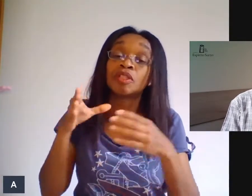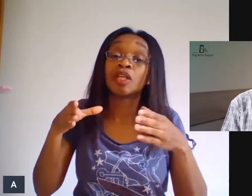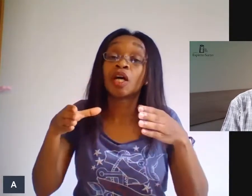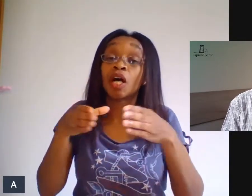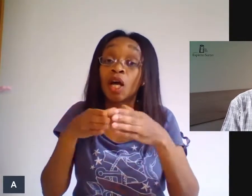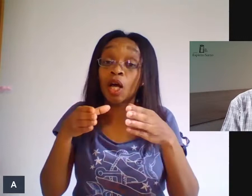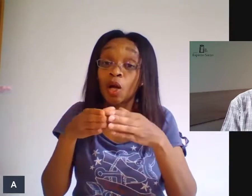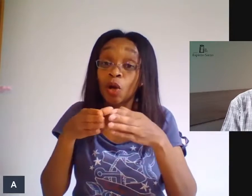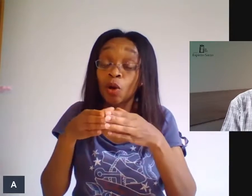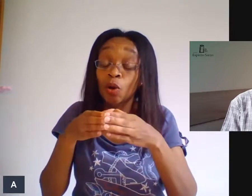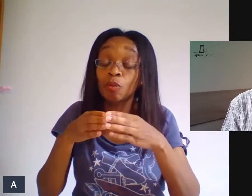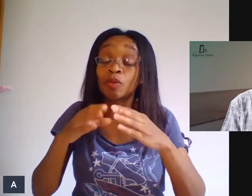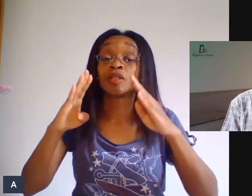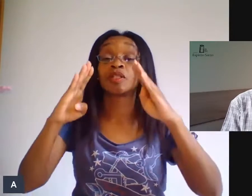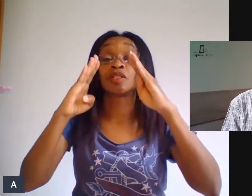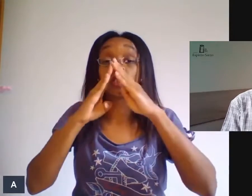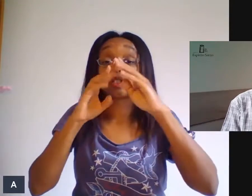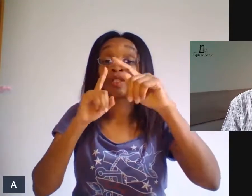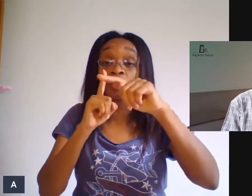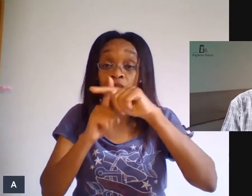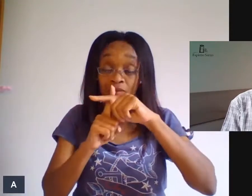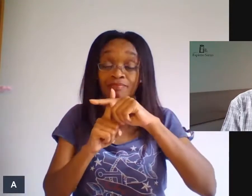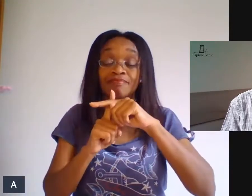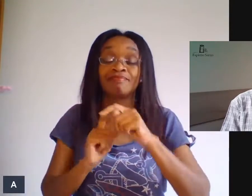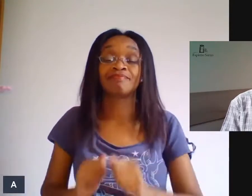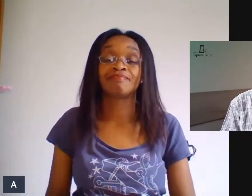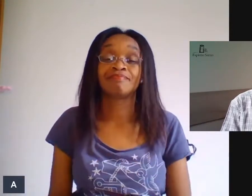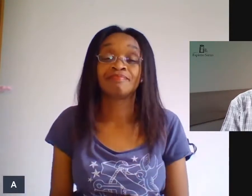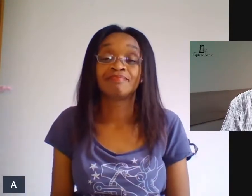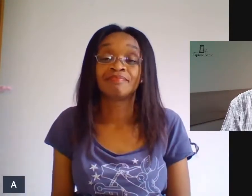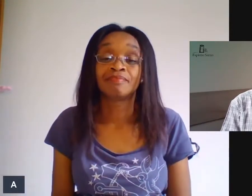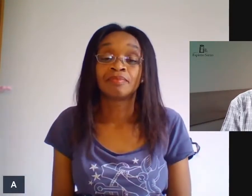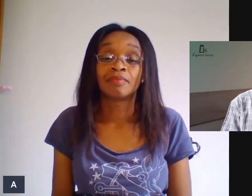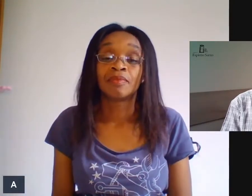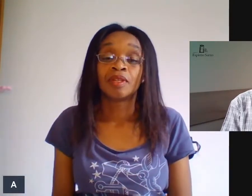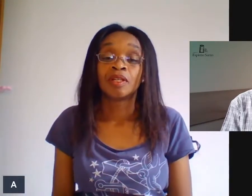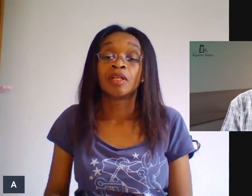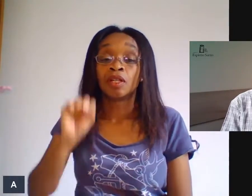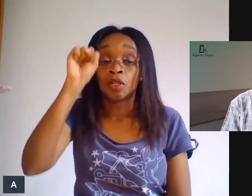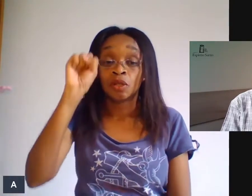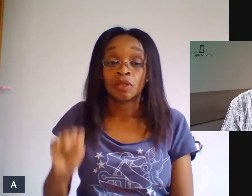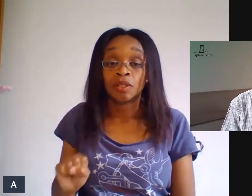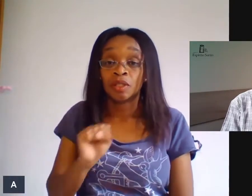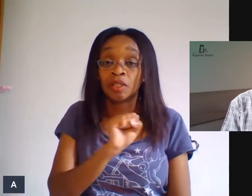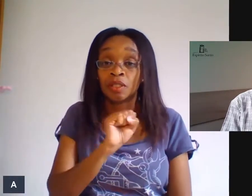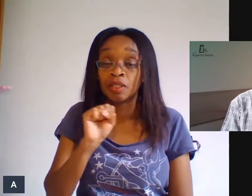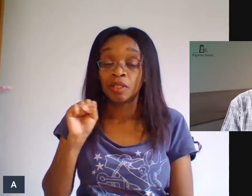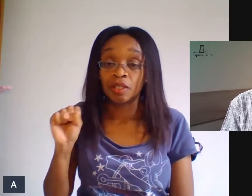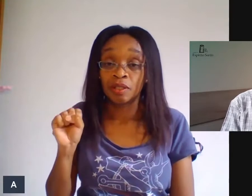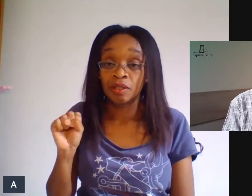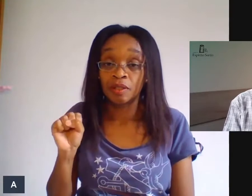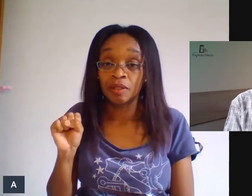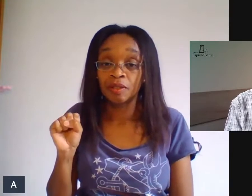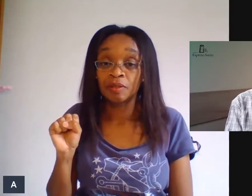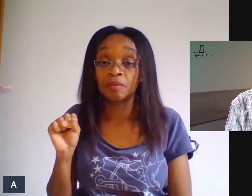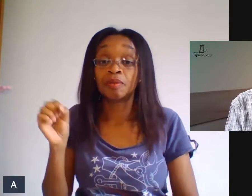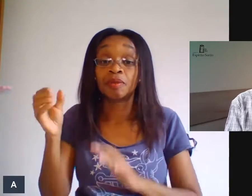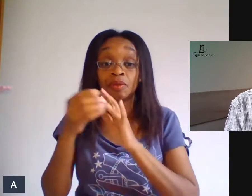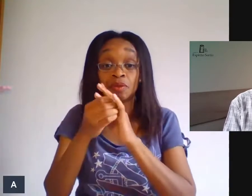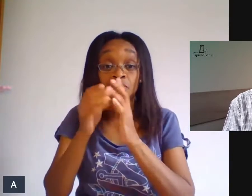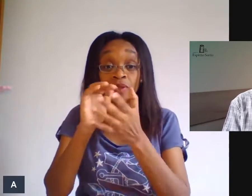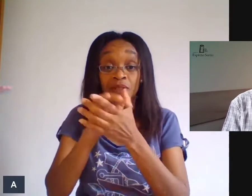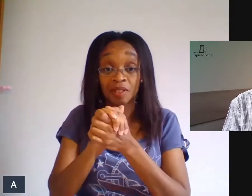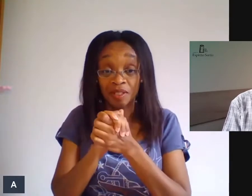representa a igreja para a comunidade naquele momento. Os sacramentos do matrimônio são os próprios ministros, como eu já